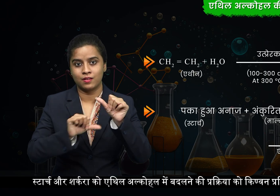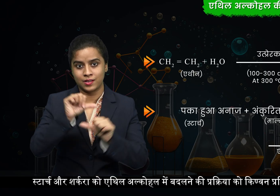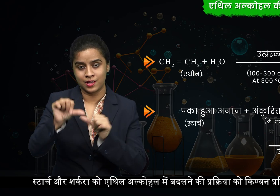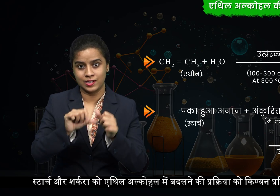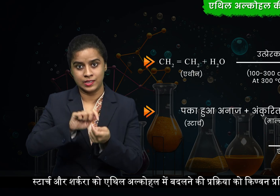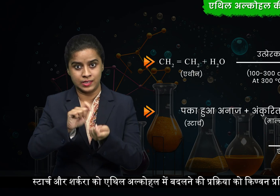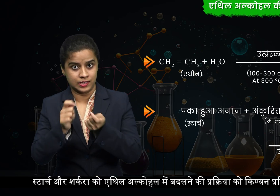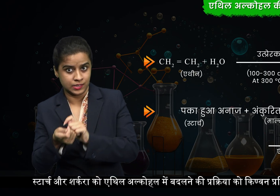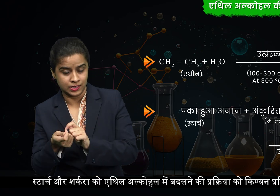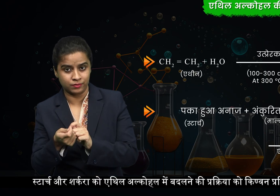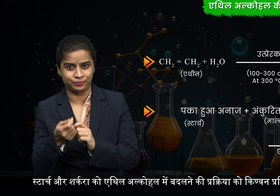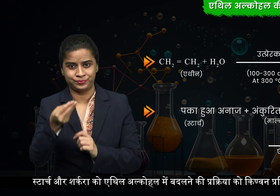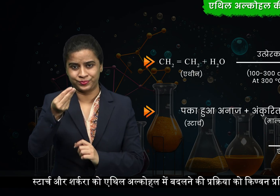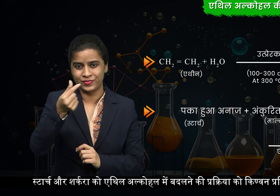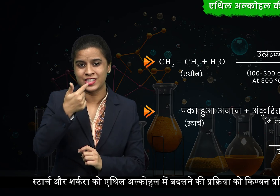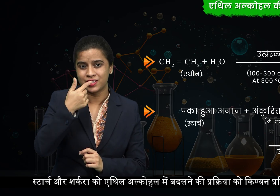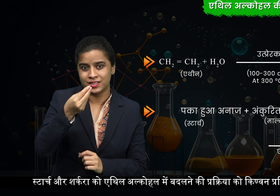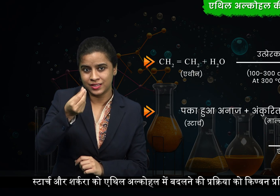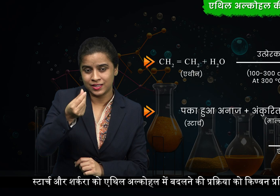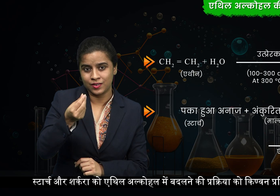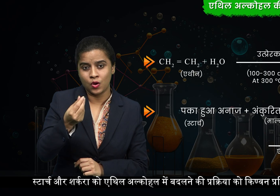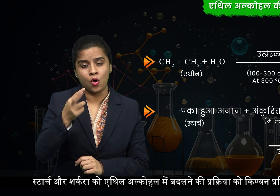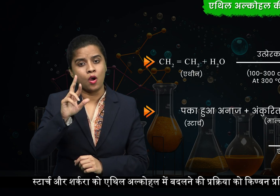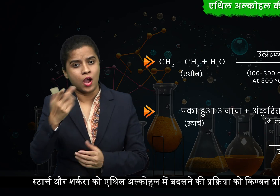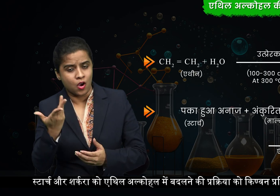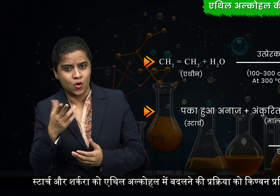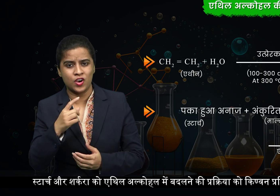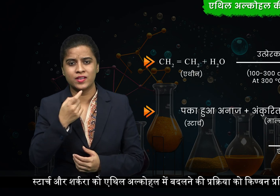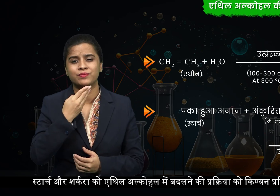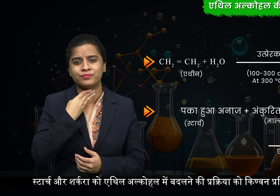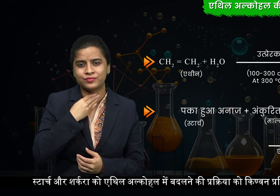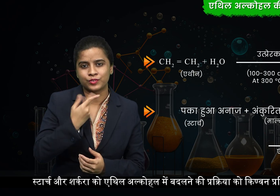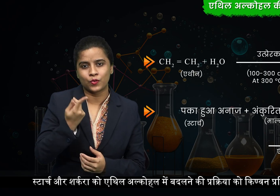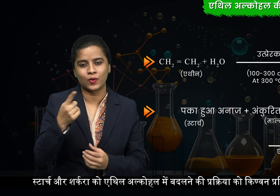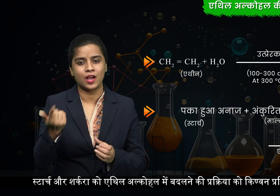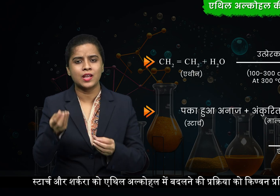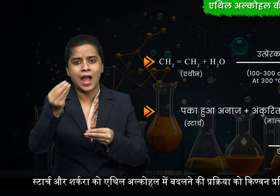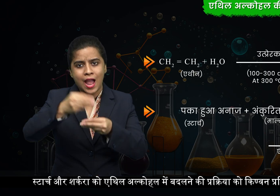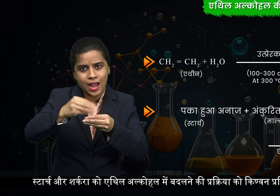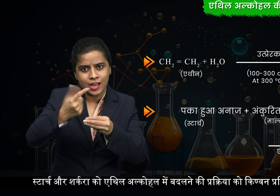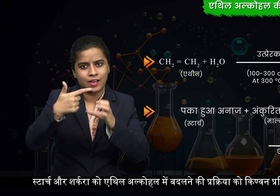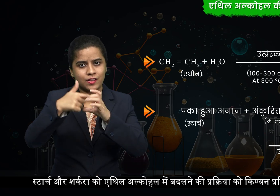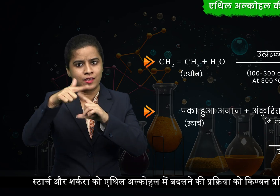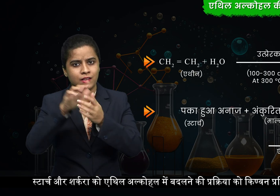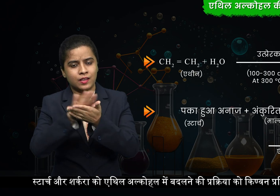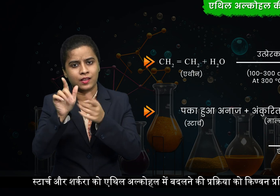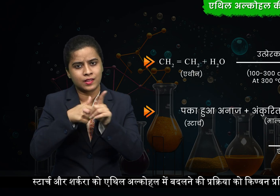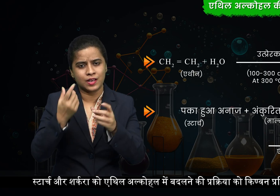स्टार्च और शर्करा को एथिल अल्कोहल में बदलने की प्रक्रिया को